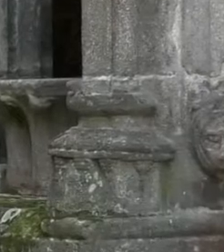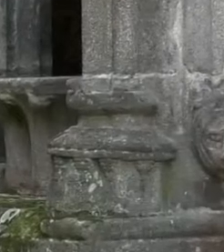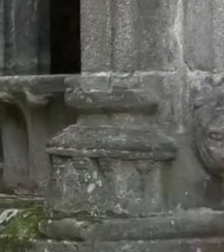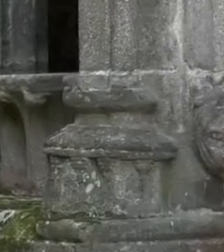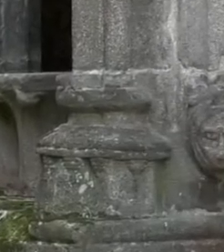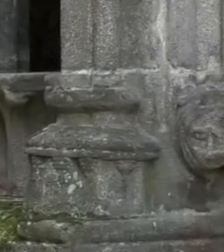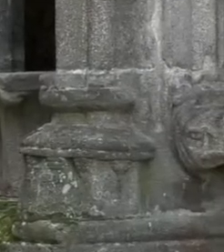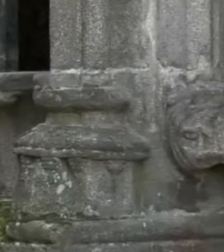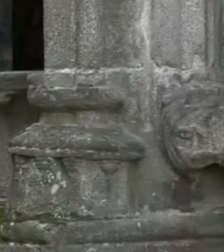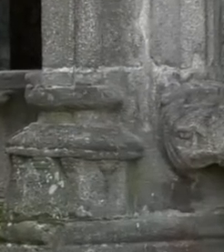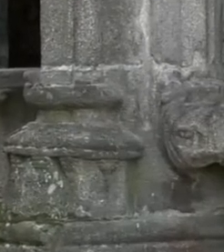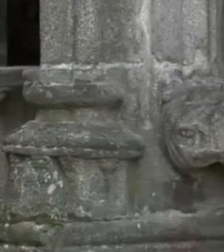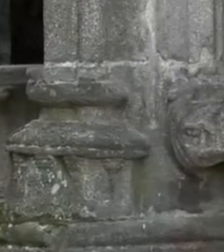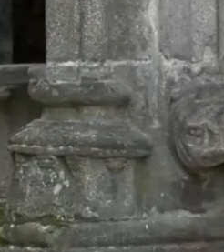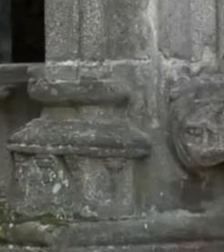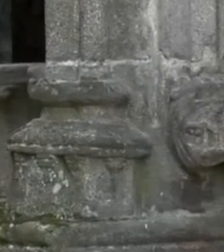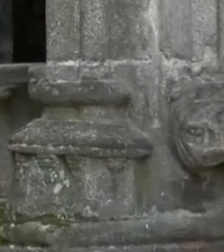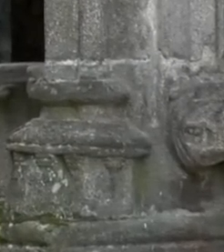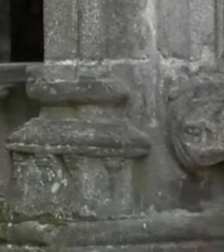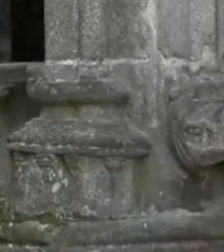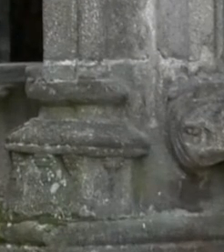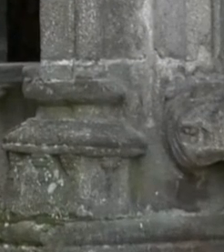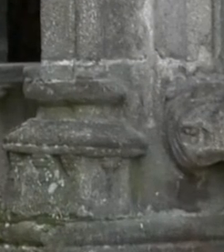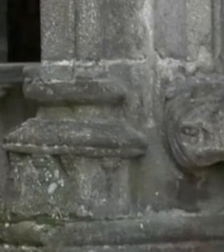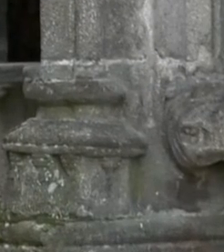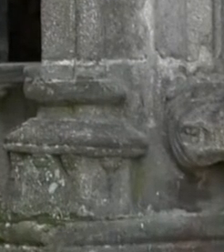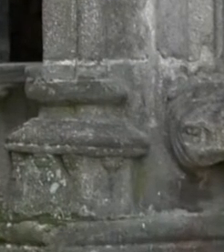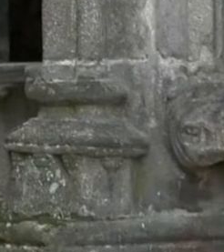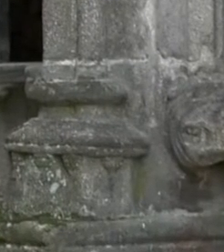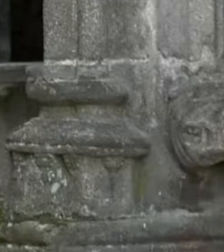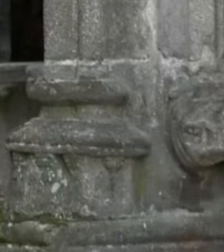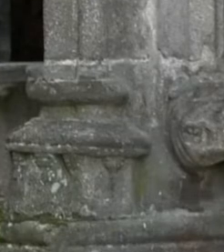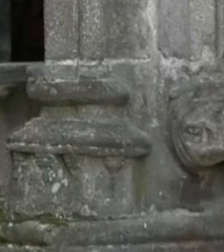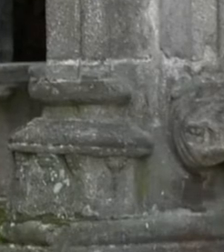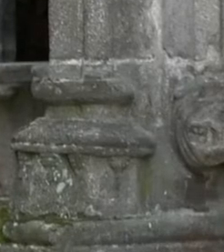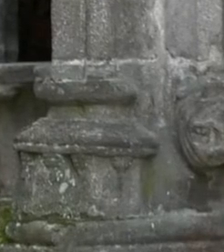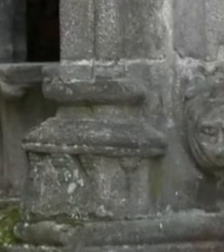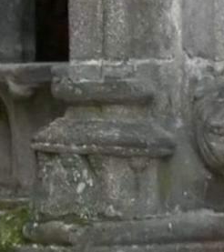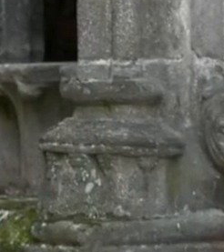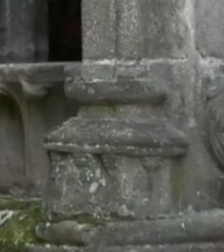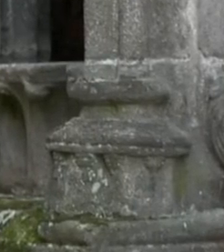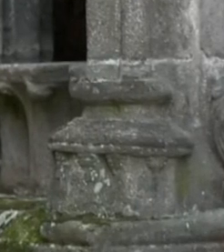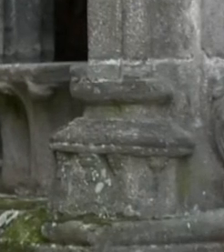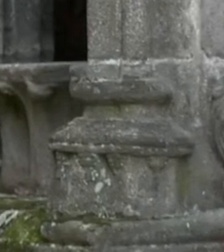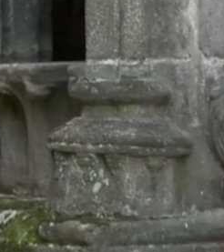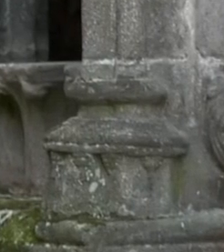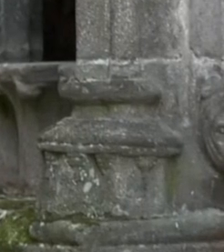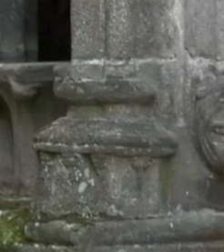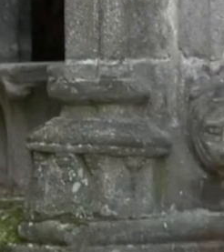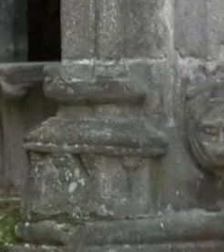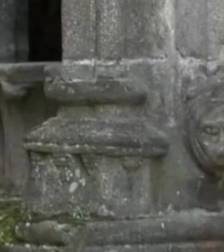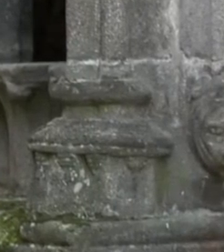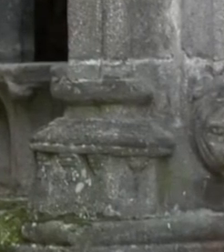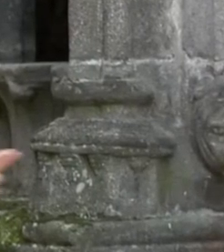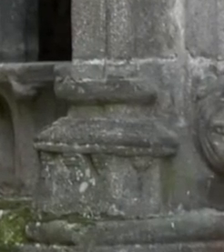a promover con motivo do 25 de novembro, do Día Internacional da Eliminación